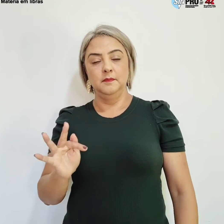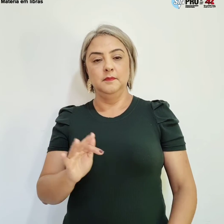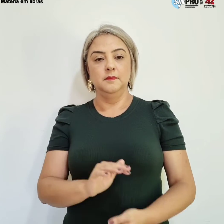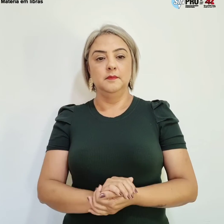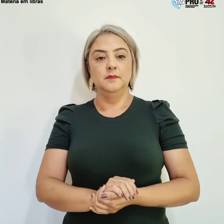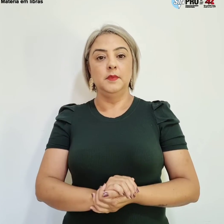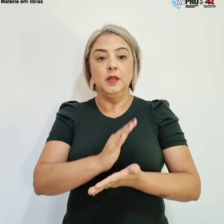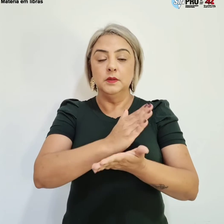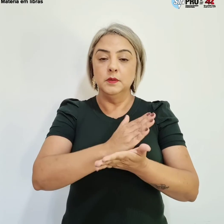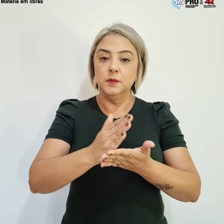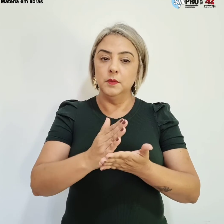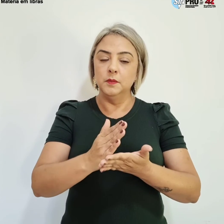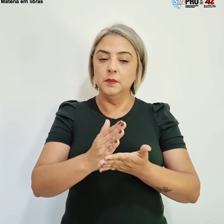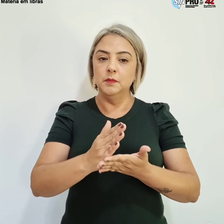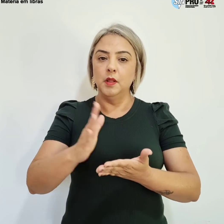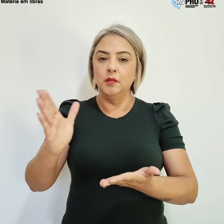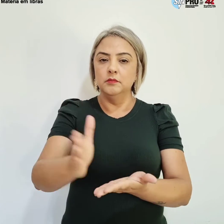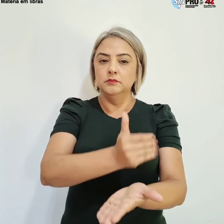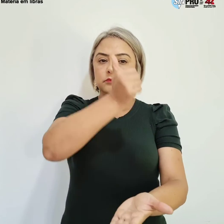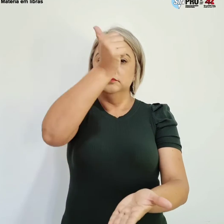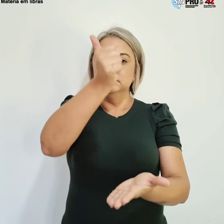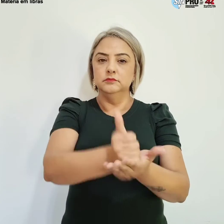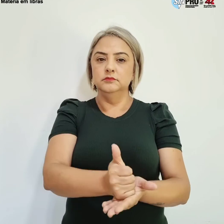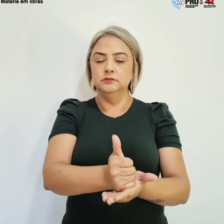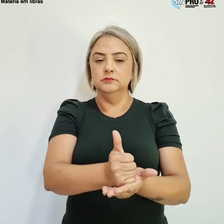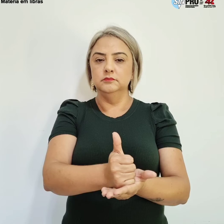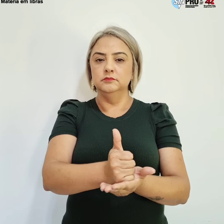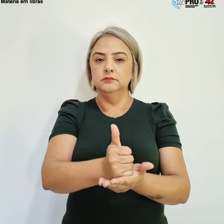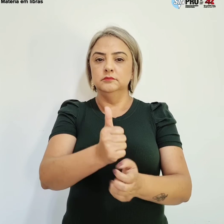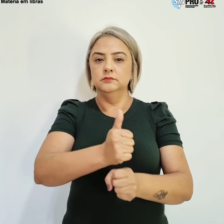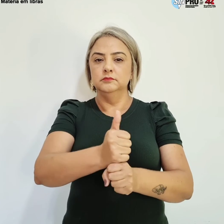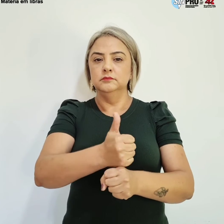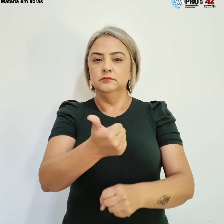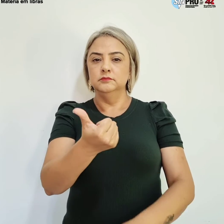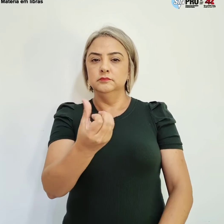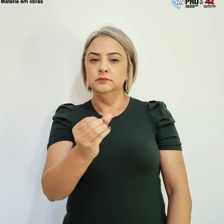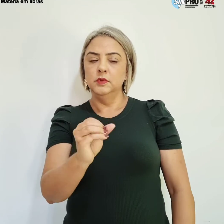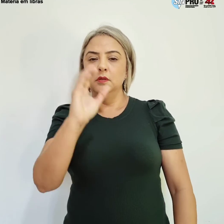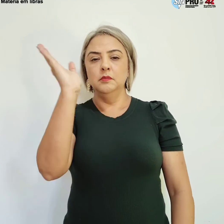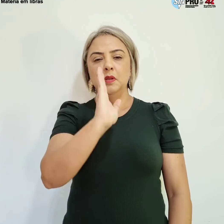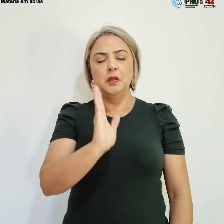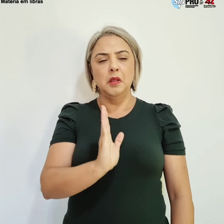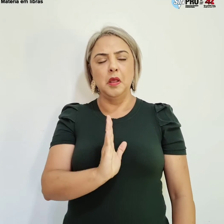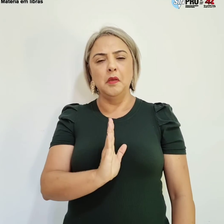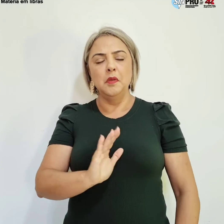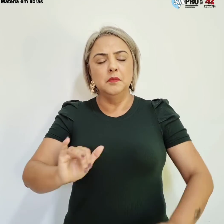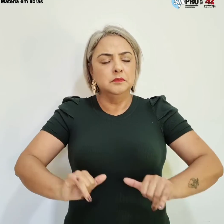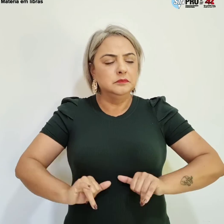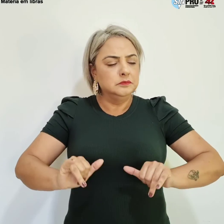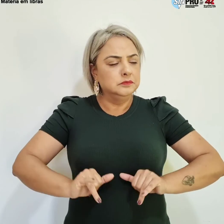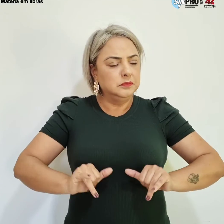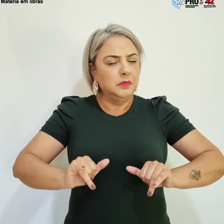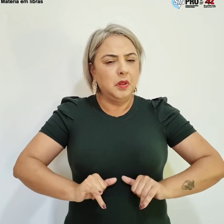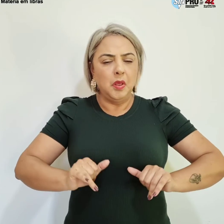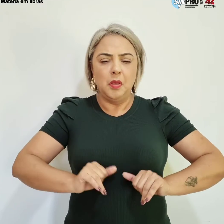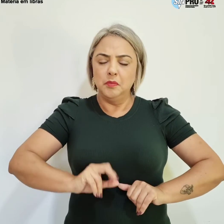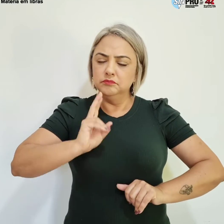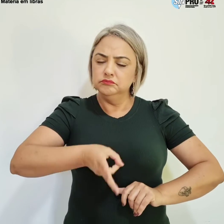Desde o momento do golpe de Estado em 2016, que o Brasil vem sofrendo um constante ataque à educação